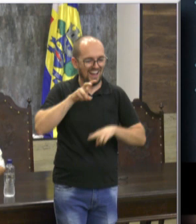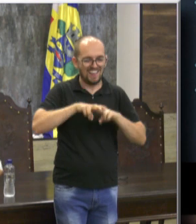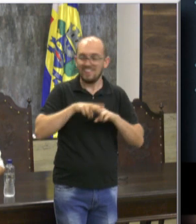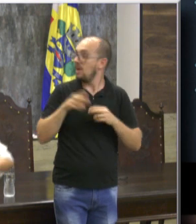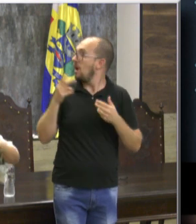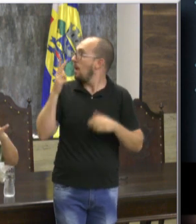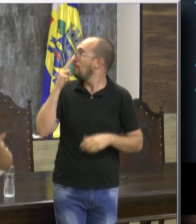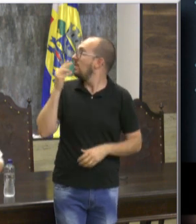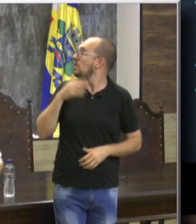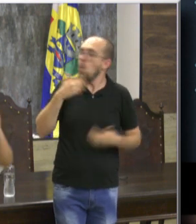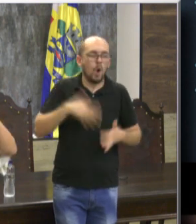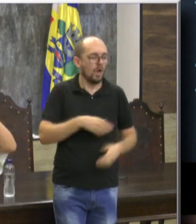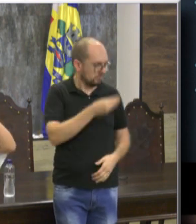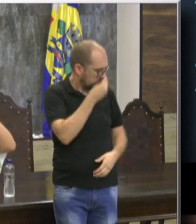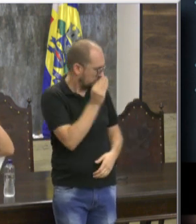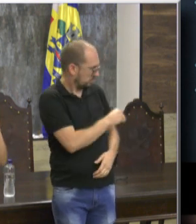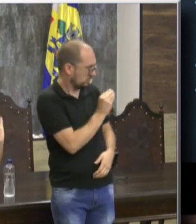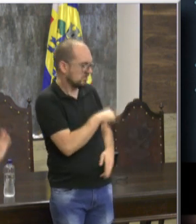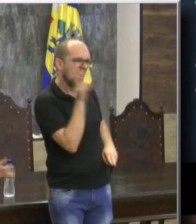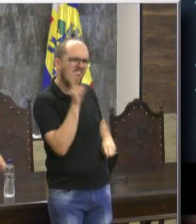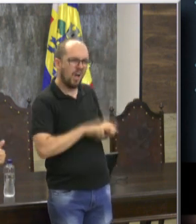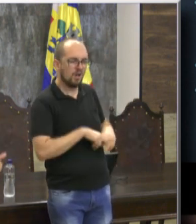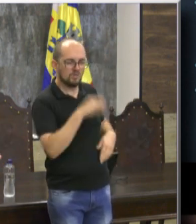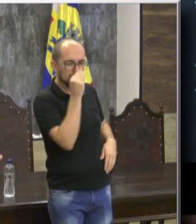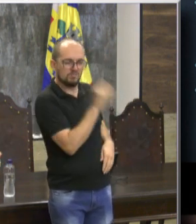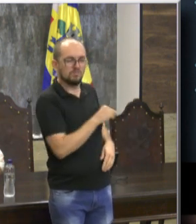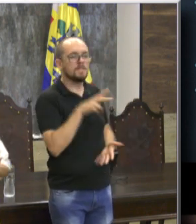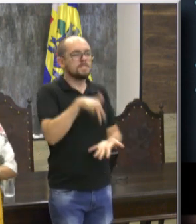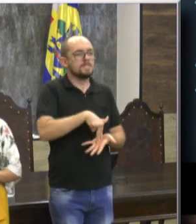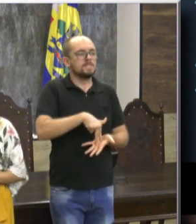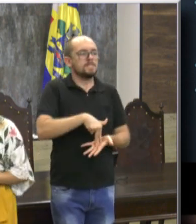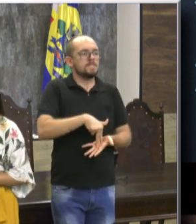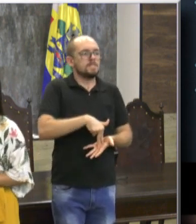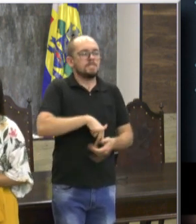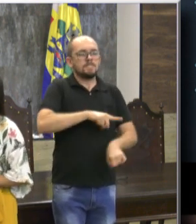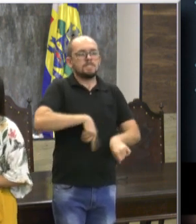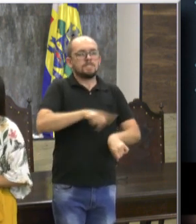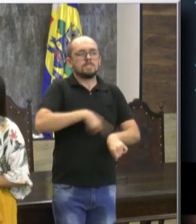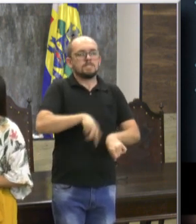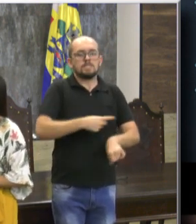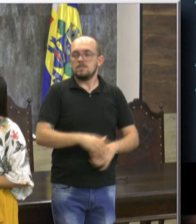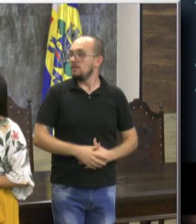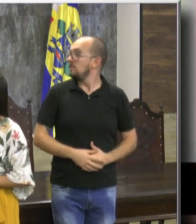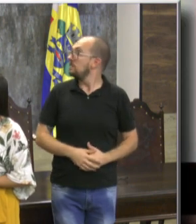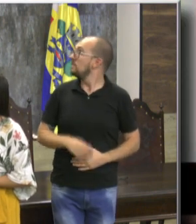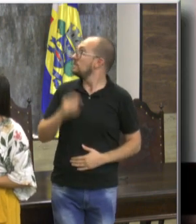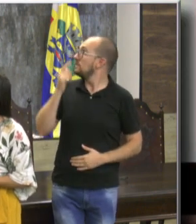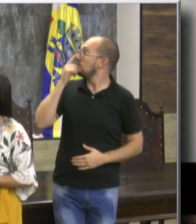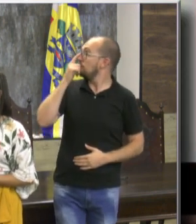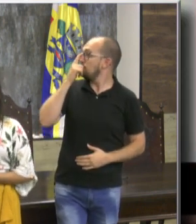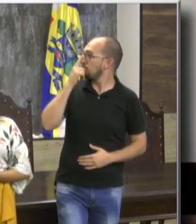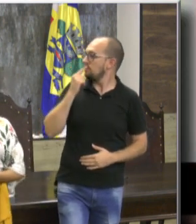senta, senta. Ele ficava o período todo na escola em pé, tá?